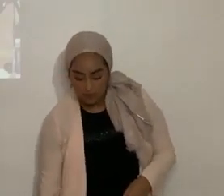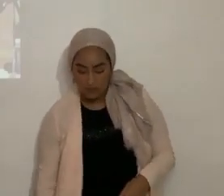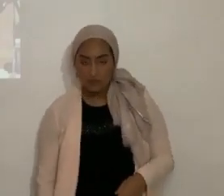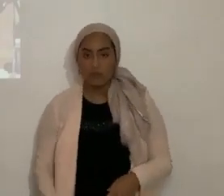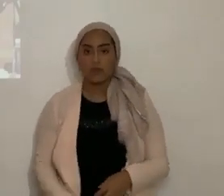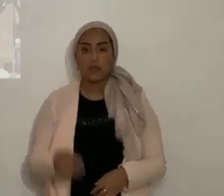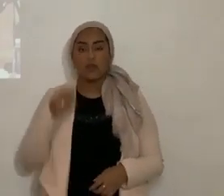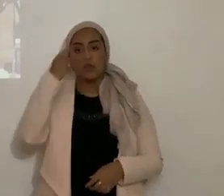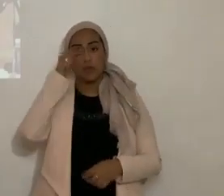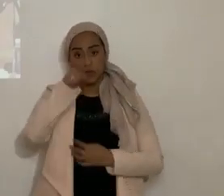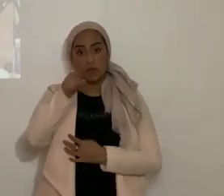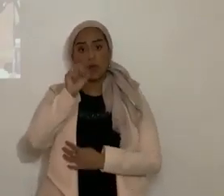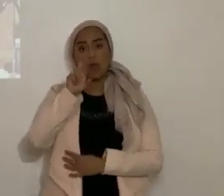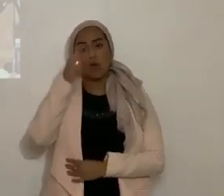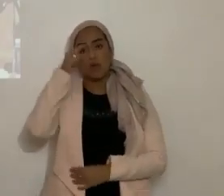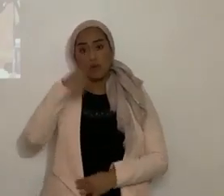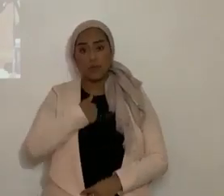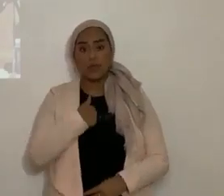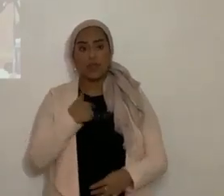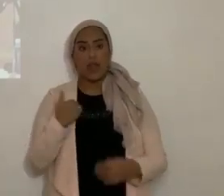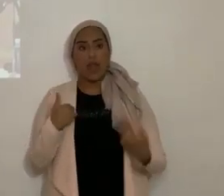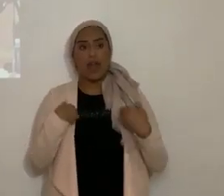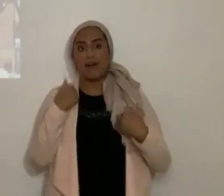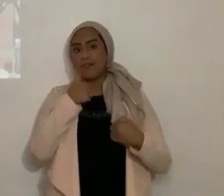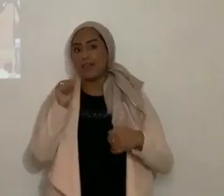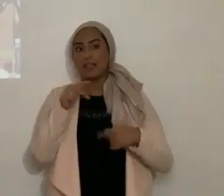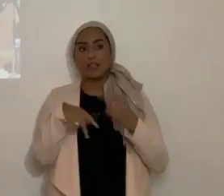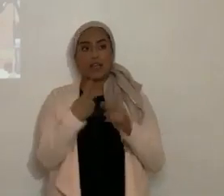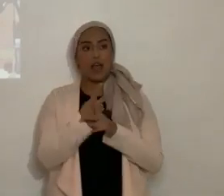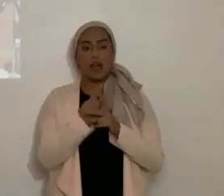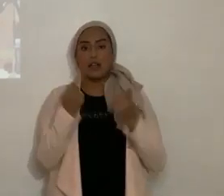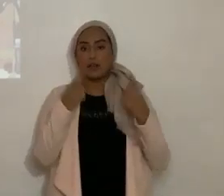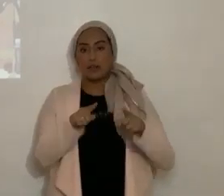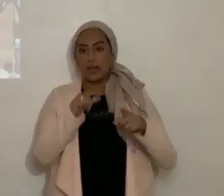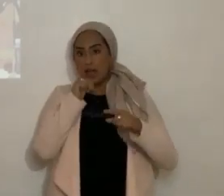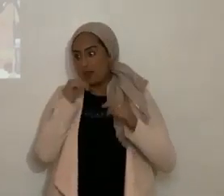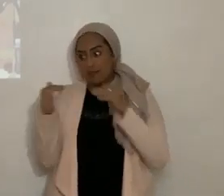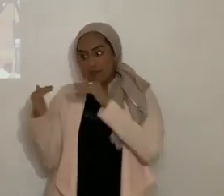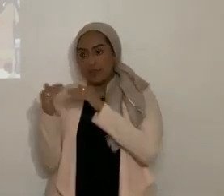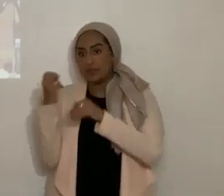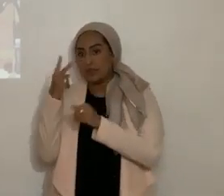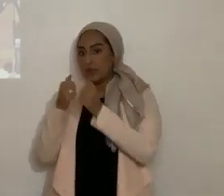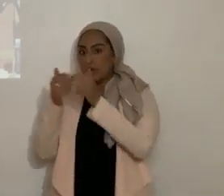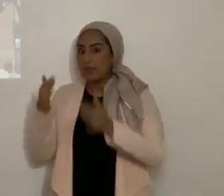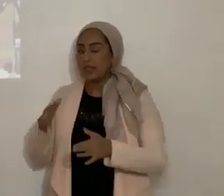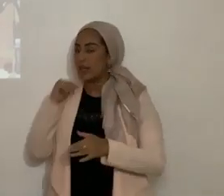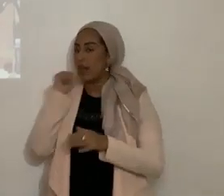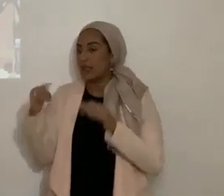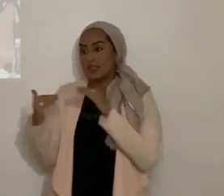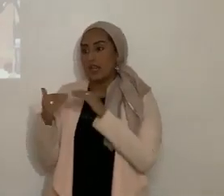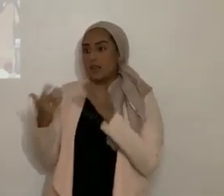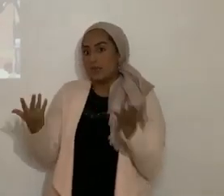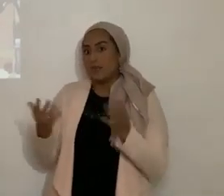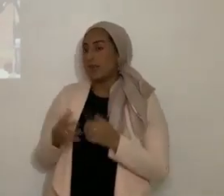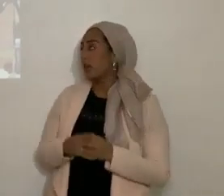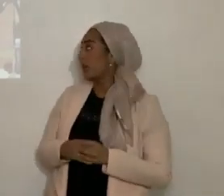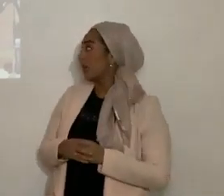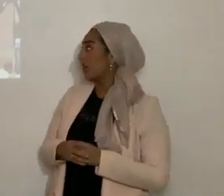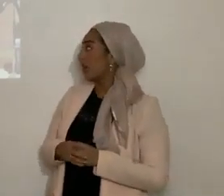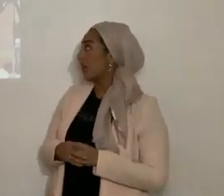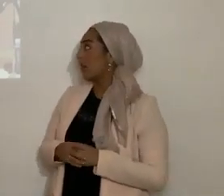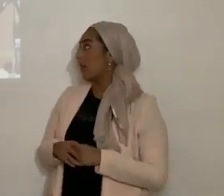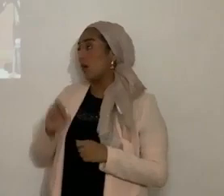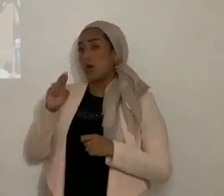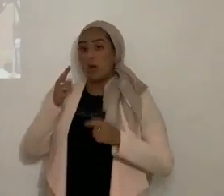a ti o a mí nos viene una tribulación que no es de este tamaño, ¿verdad? No es de este tamaño. O bueno, puede ser que